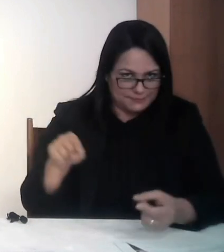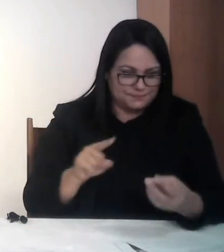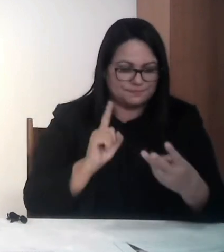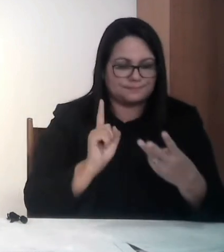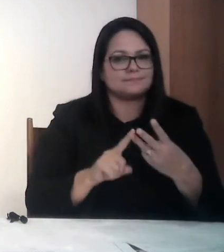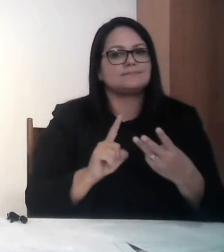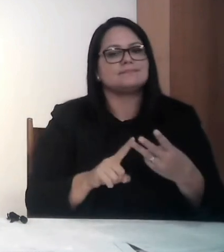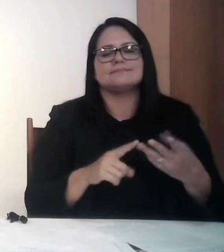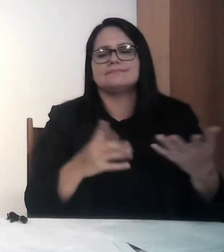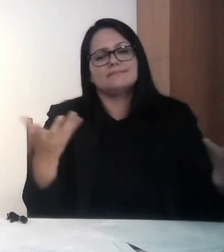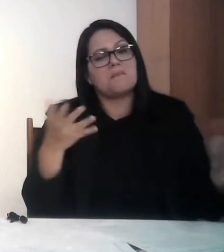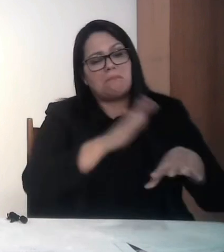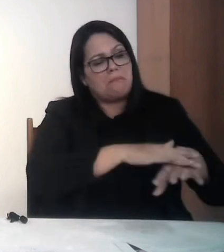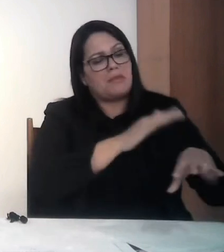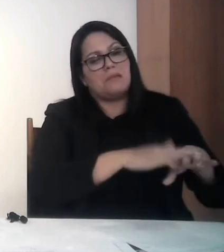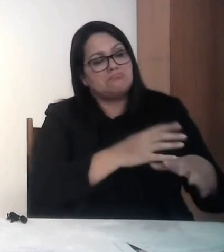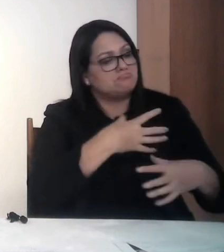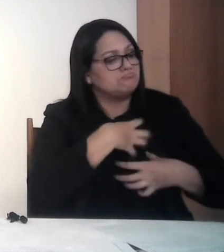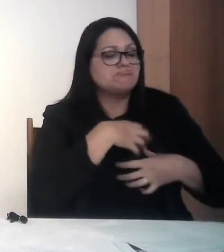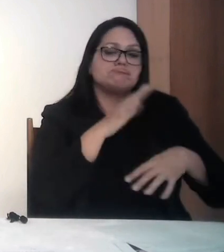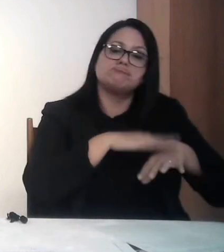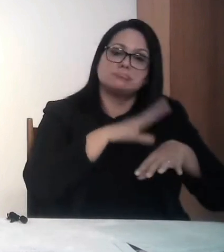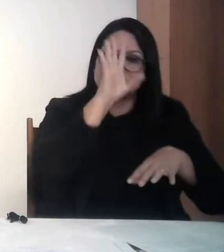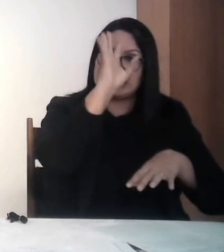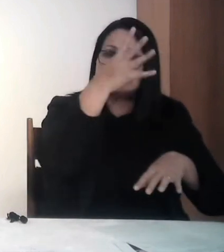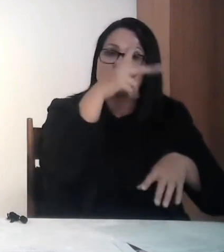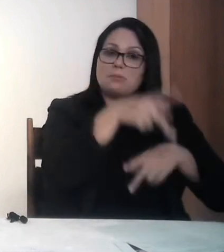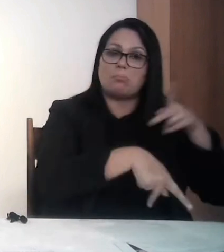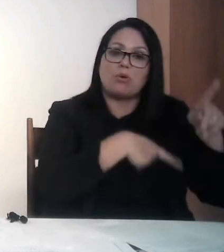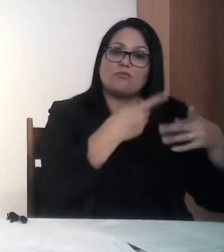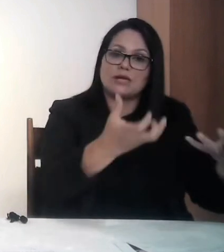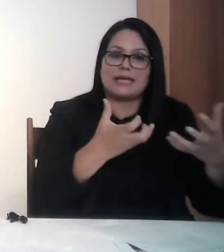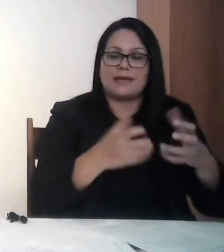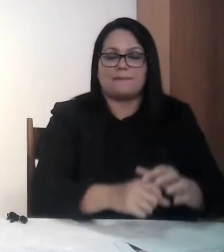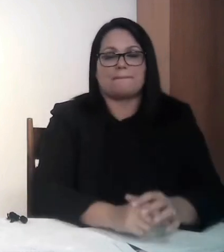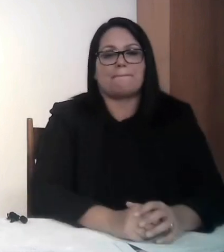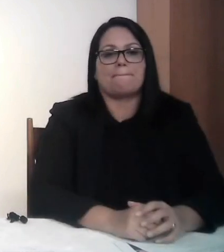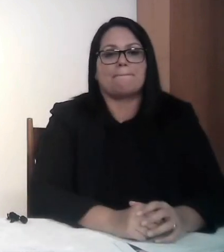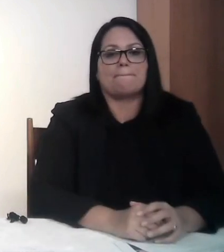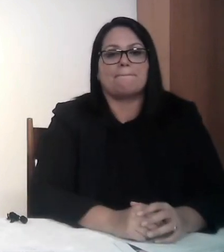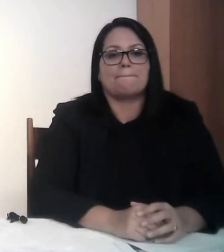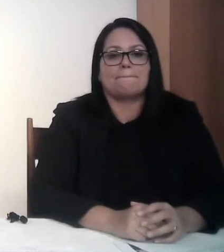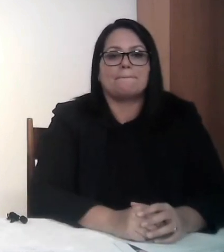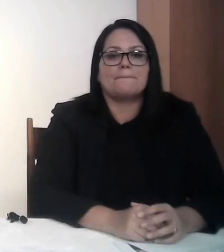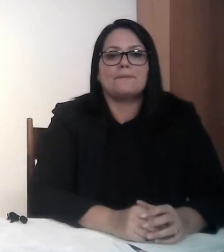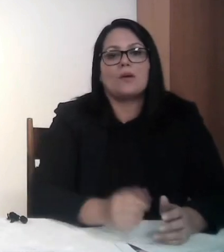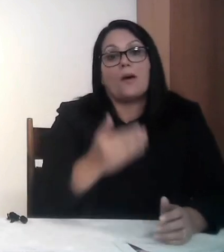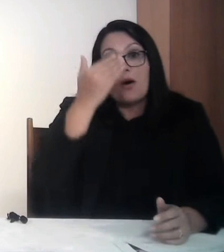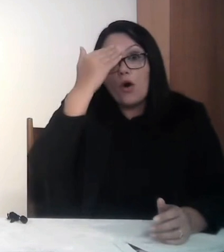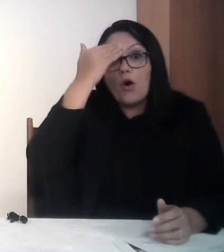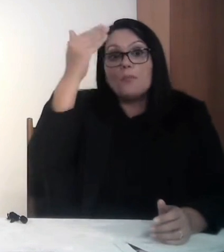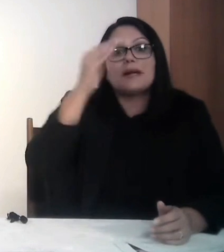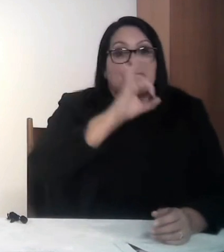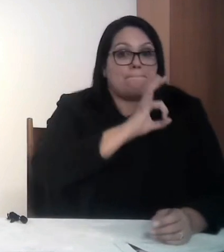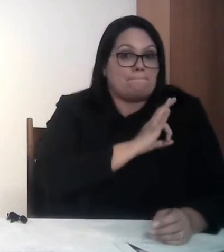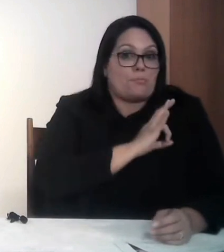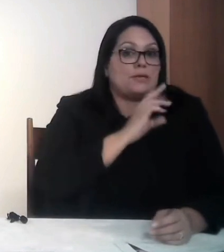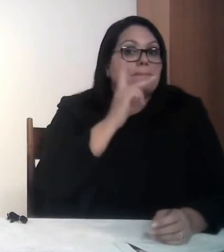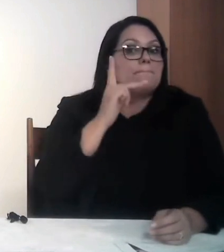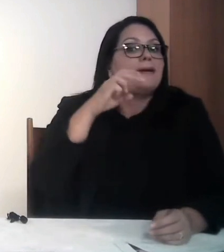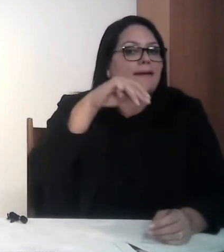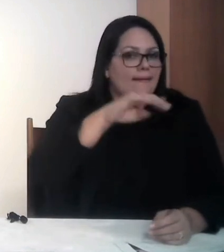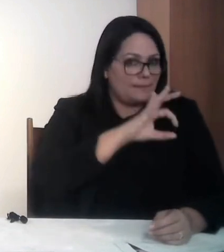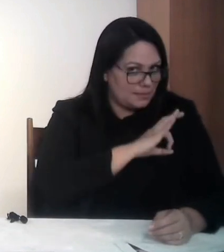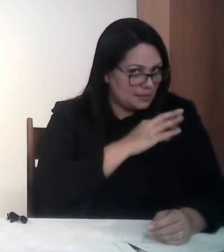e o movimento espontâneo da população. Eu quero agradecer aqui todos os policiais militares do Brasil que nesses